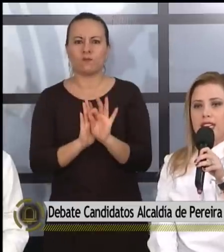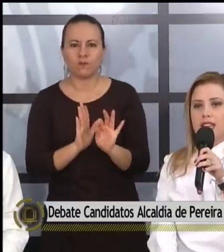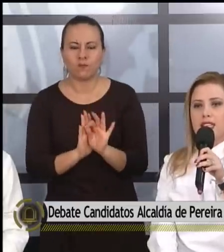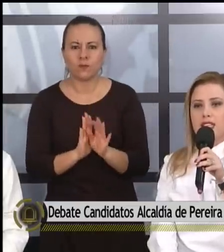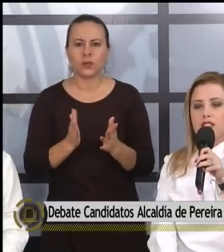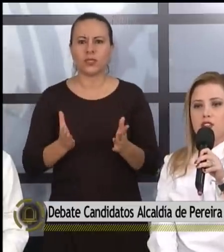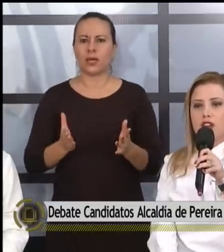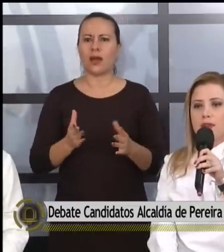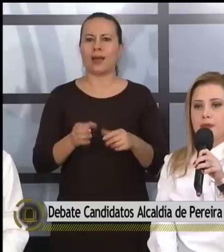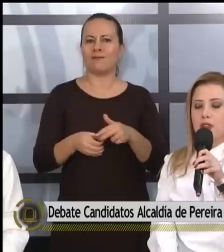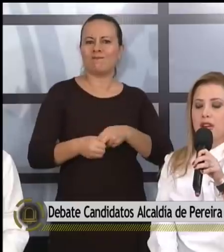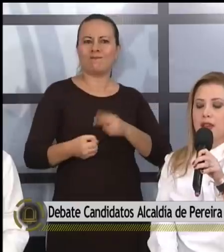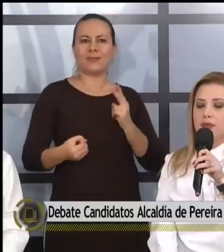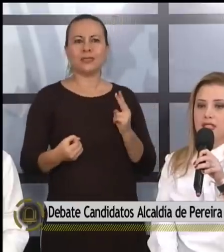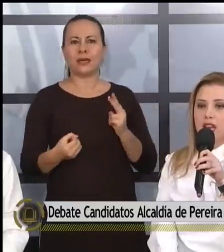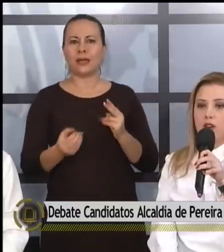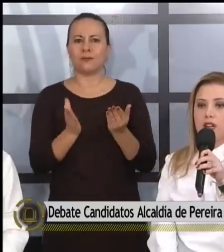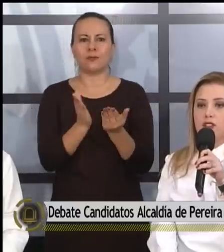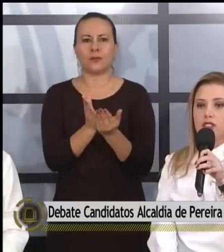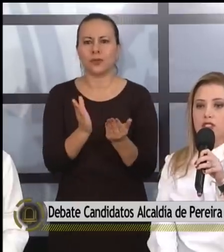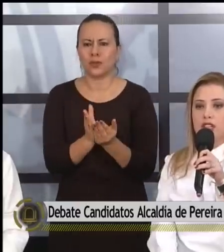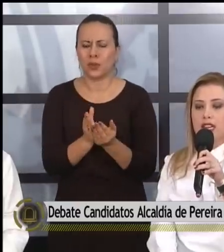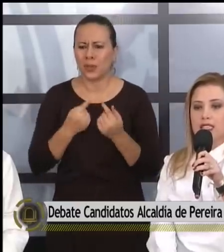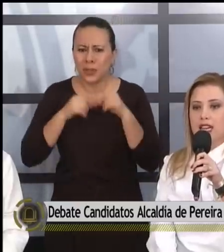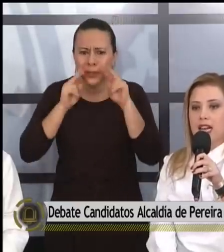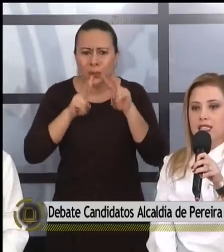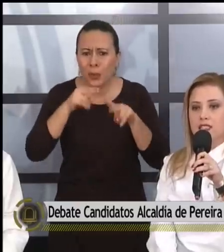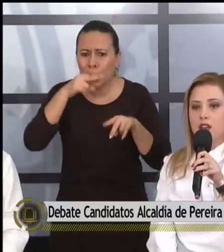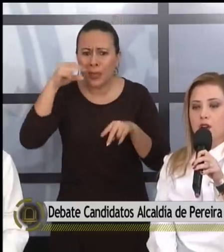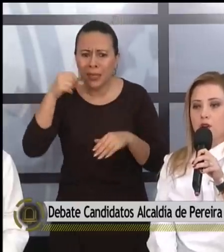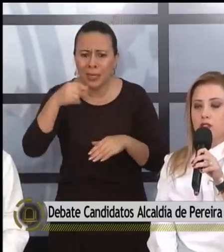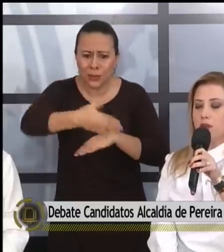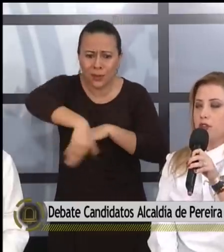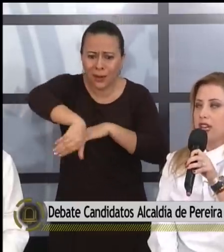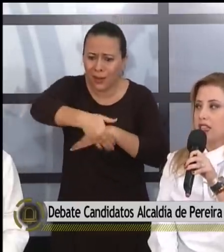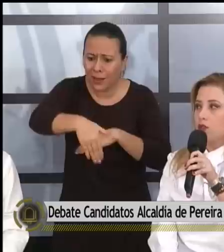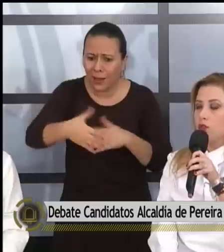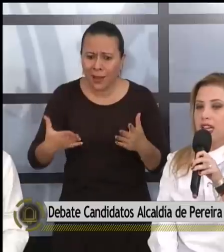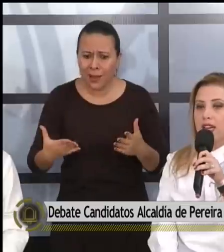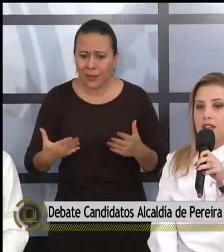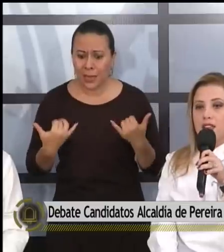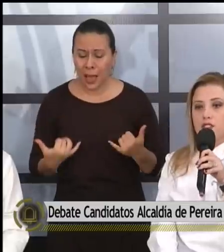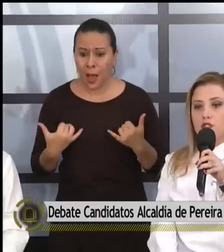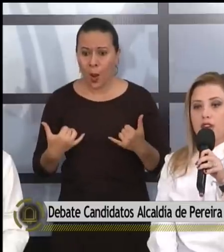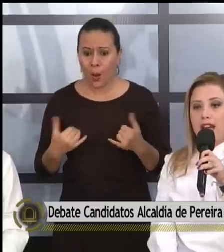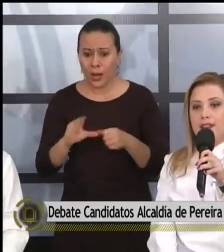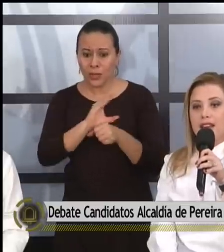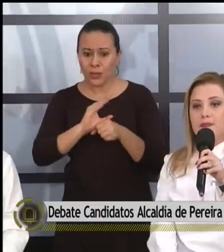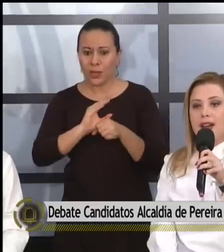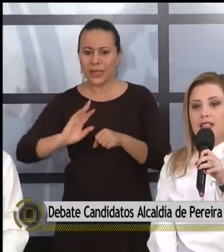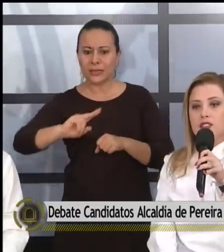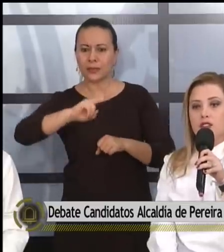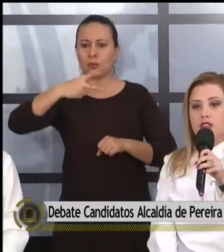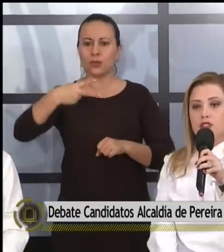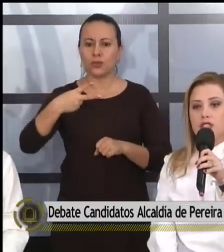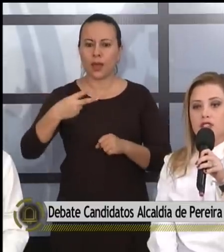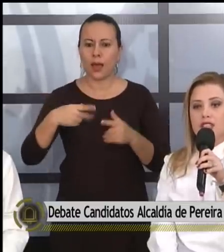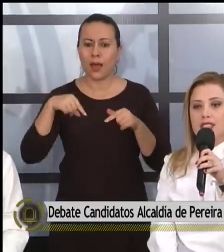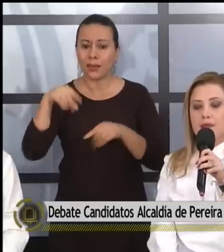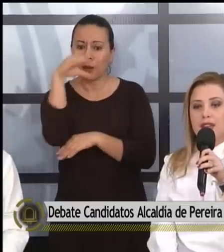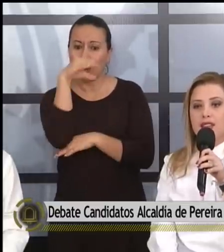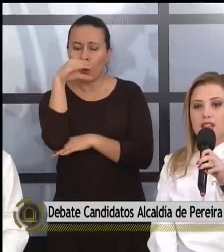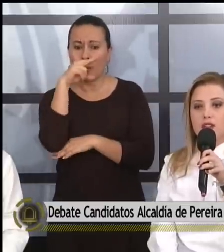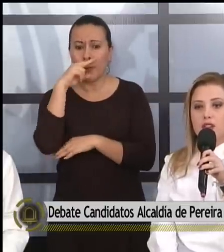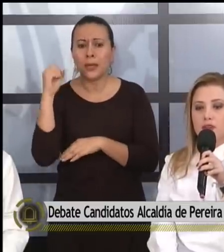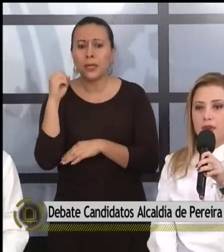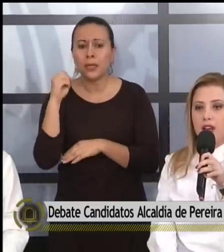en esa deserción. A mí me duele demasiado ver los niños en las calles. Hoy somos la segunda ciudad del país donde los niños